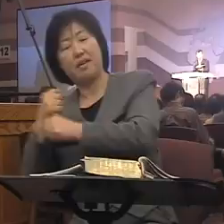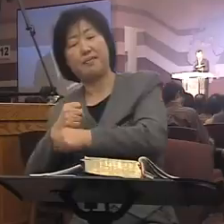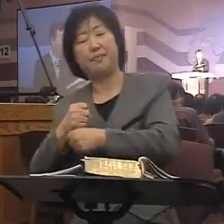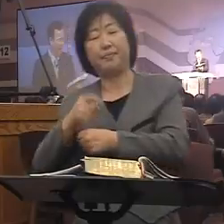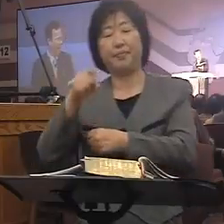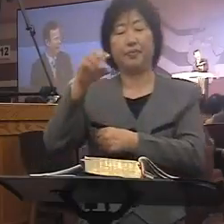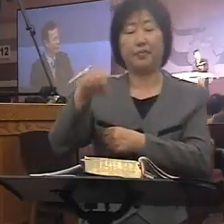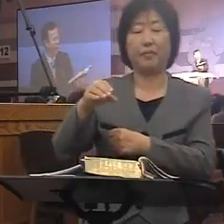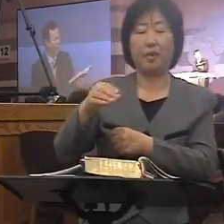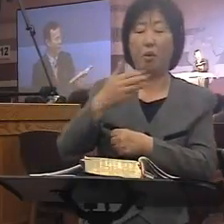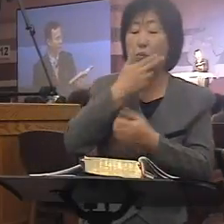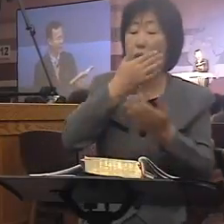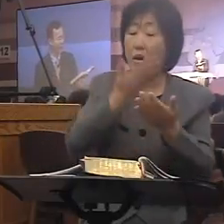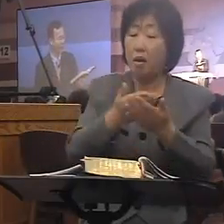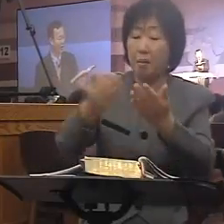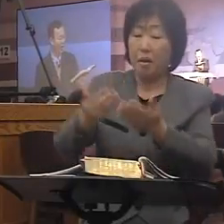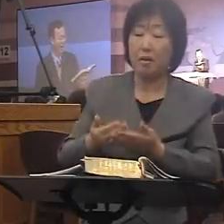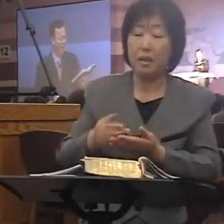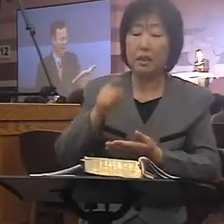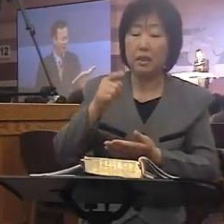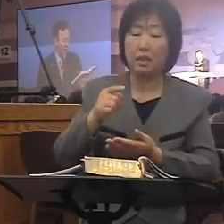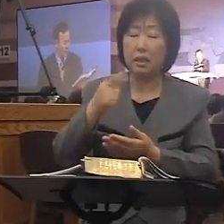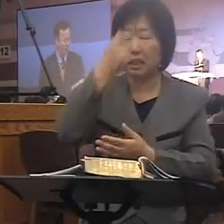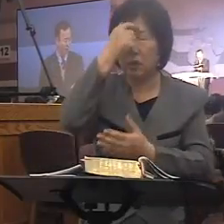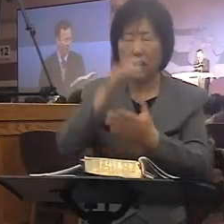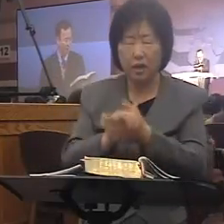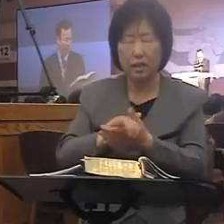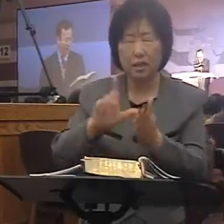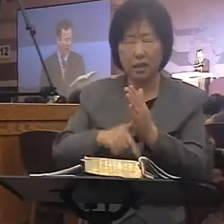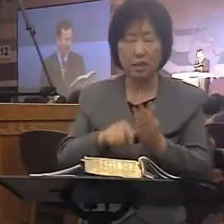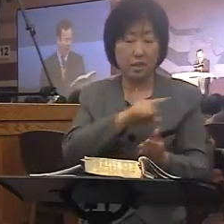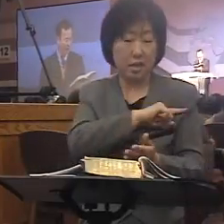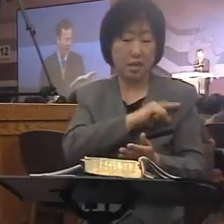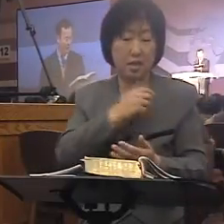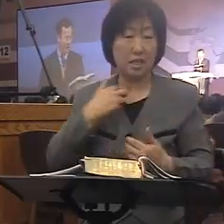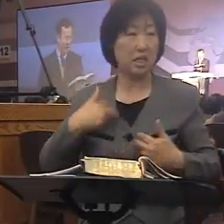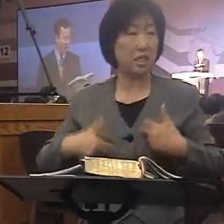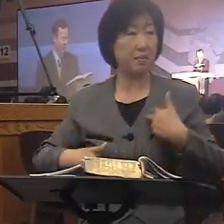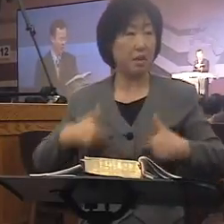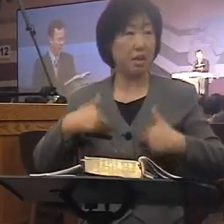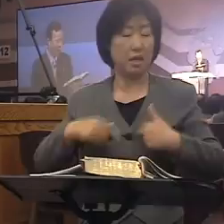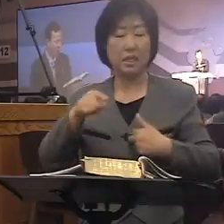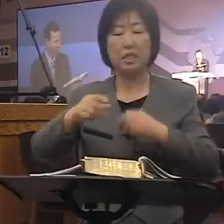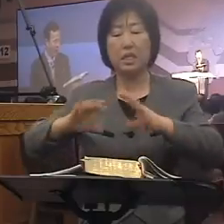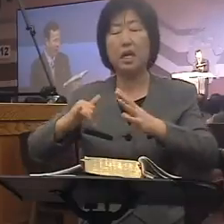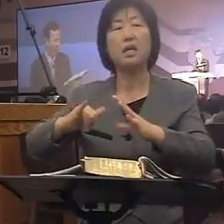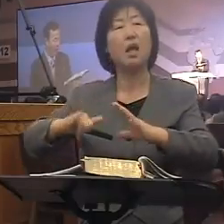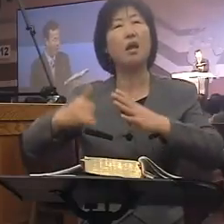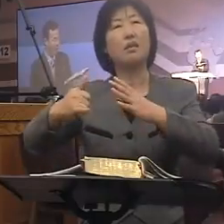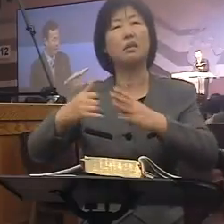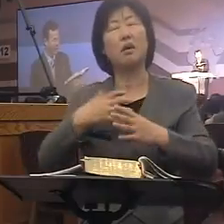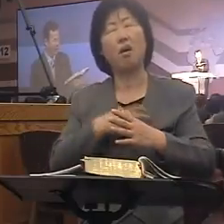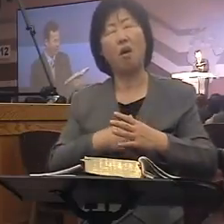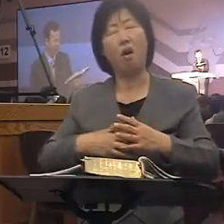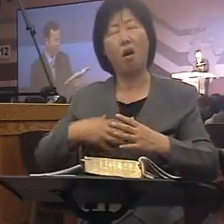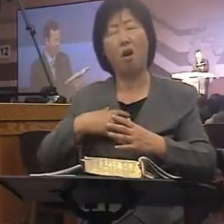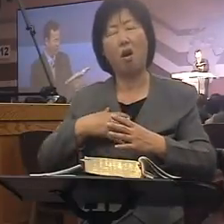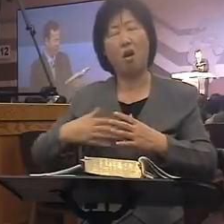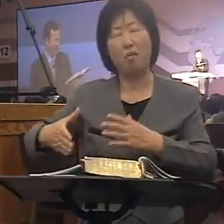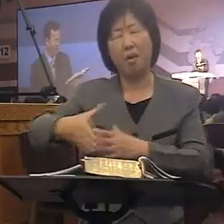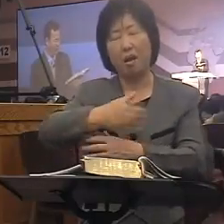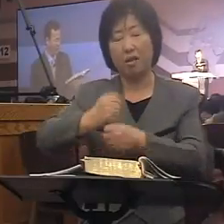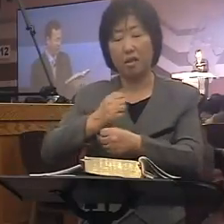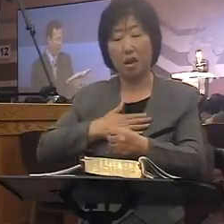하시네. 내 기도하는 그 시간 그때가 가장 즐겁다. 이 세상 근심 걱정에 얼매인 나를